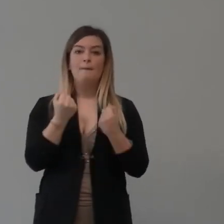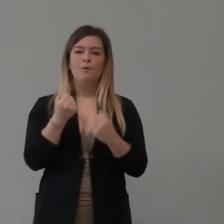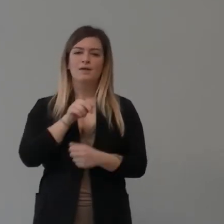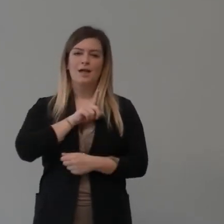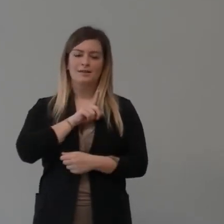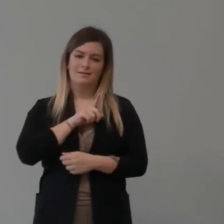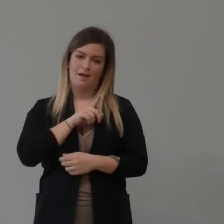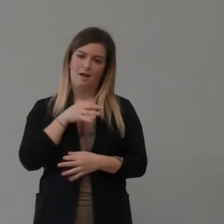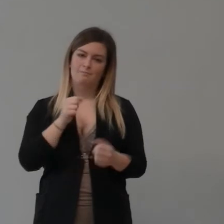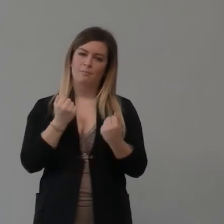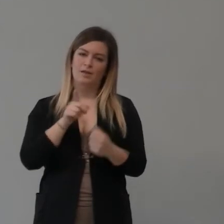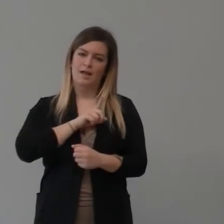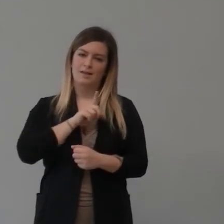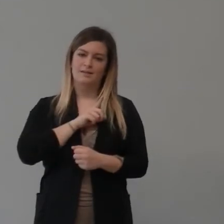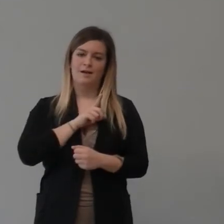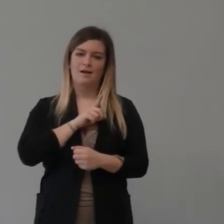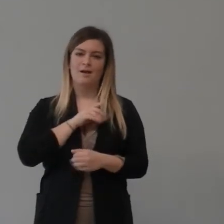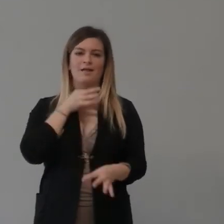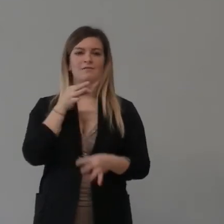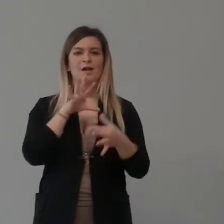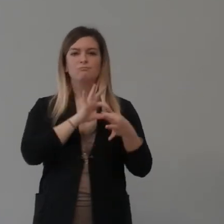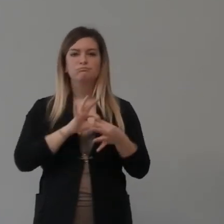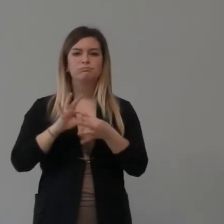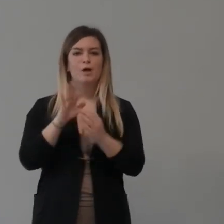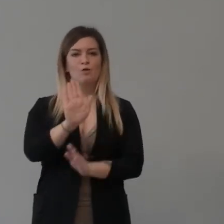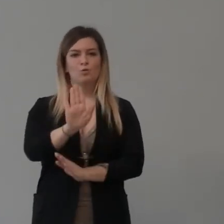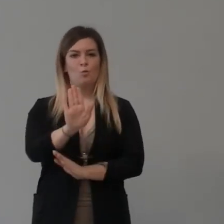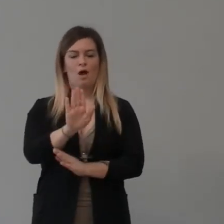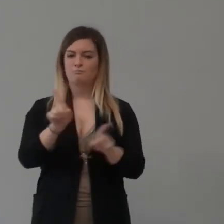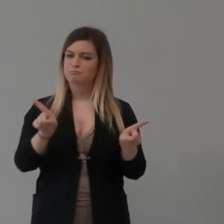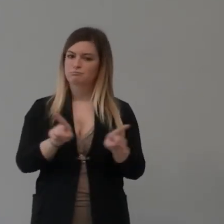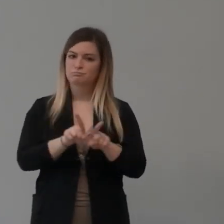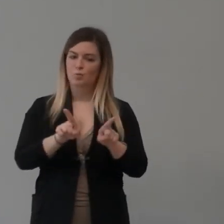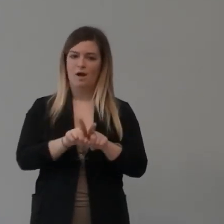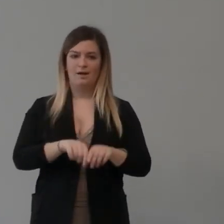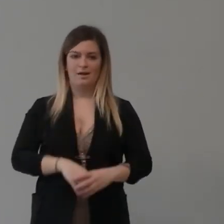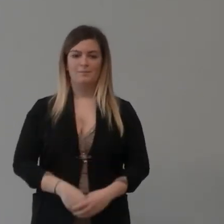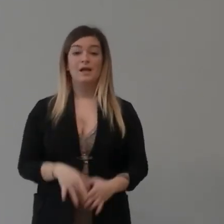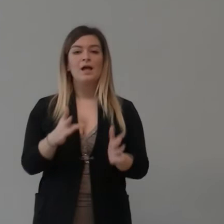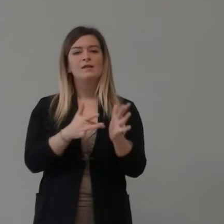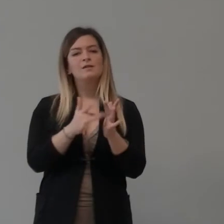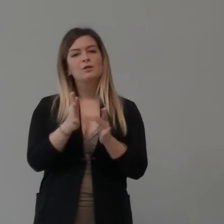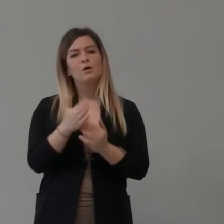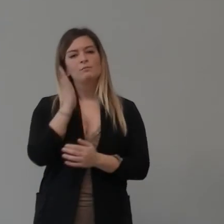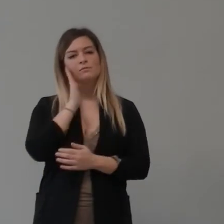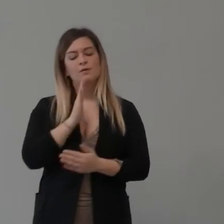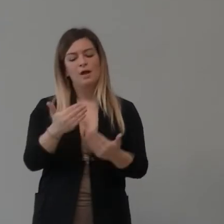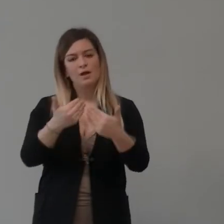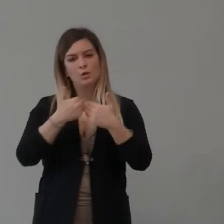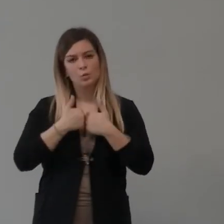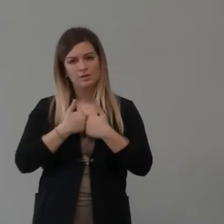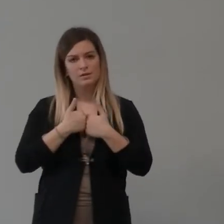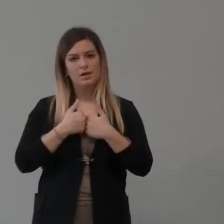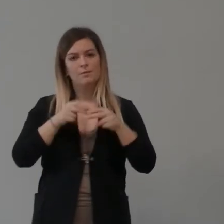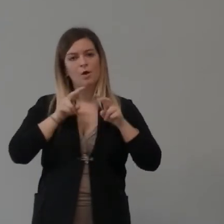la mia potenza sarà la tua potenza. Signore, aiutami a correre verso di te e a